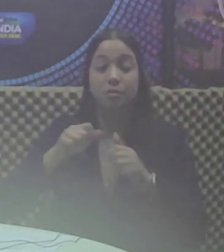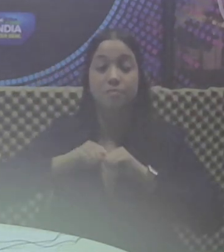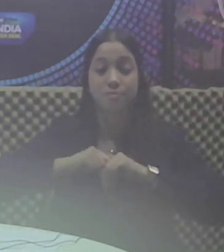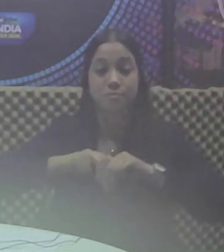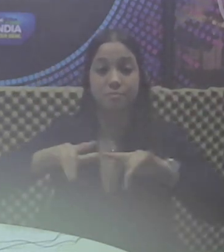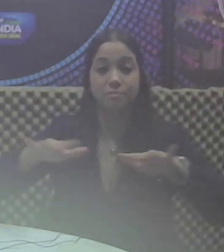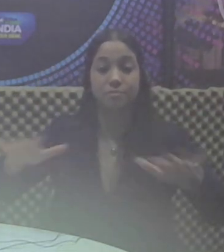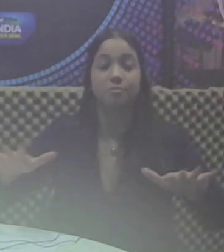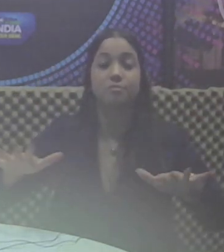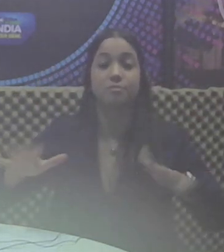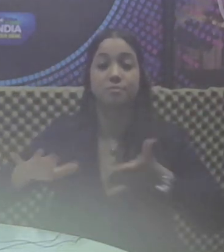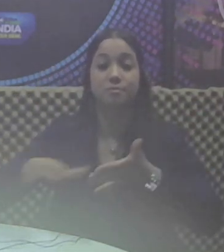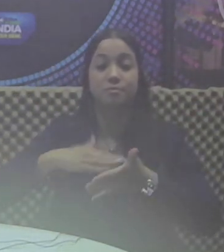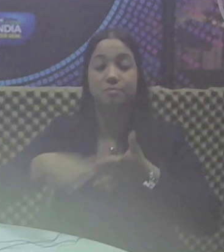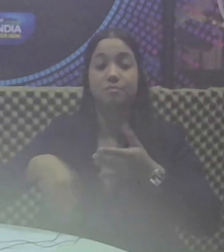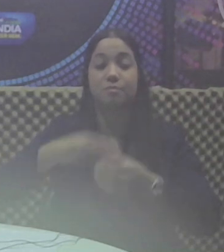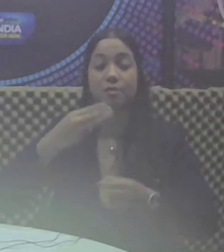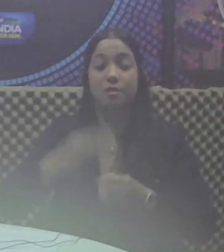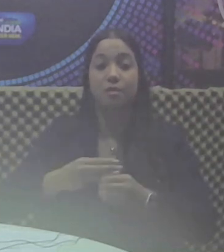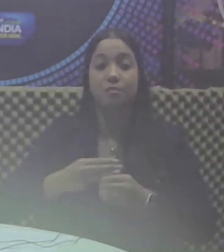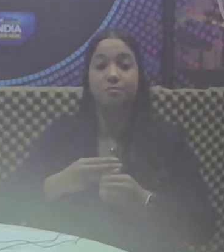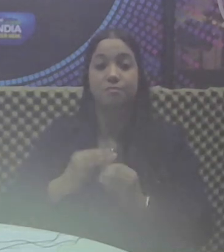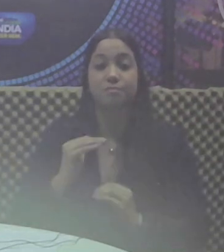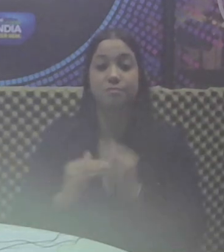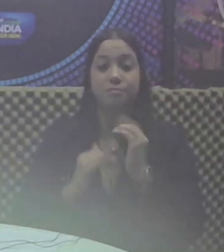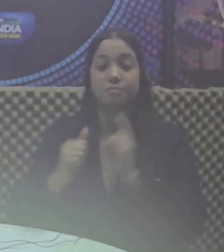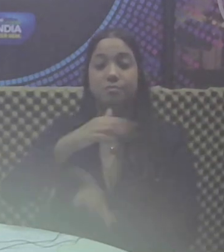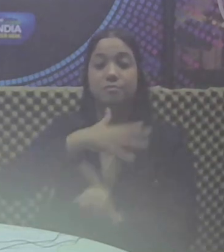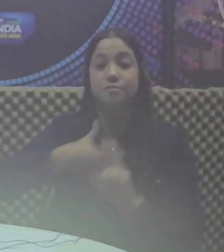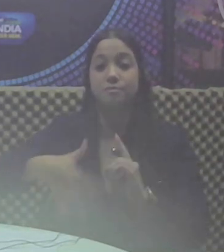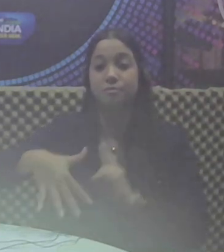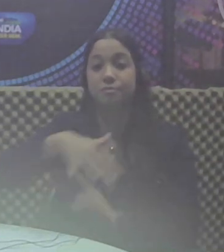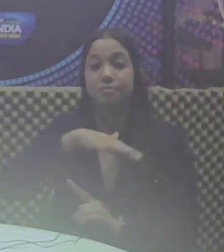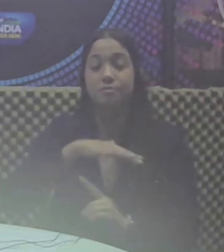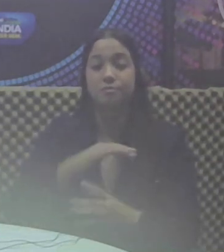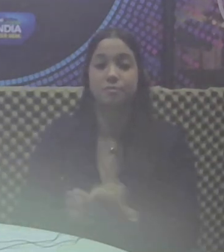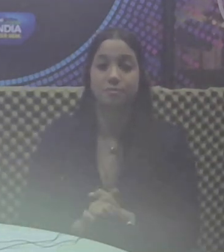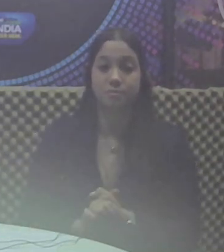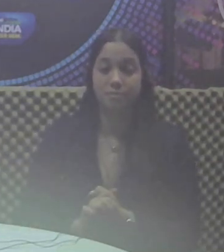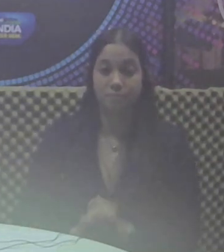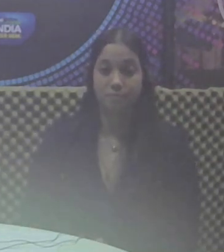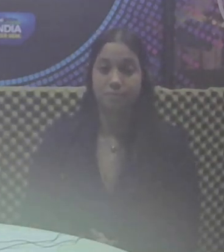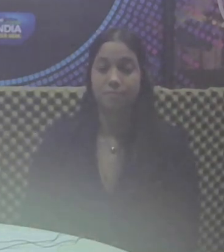por parte da Secretaria Municipal de Desenvolvimento Social.